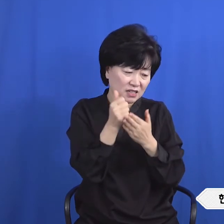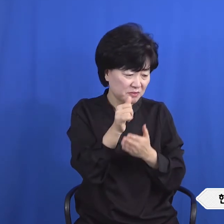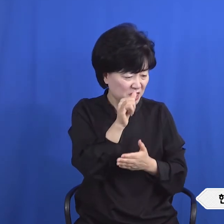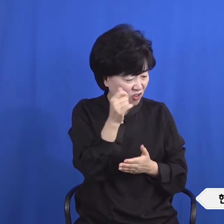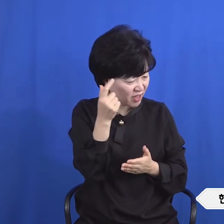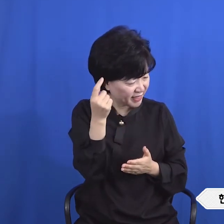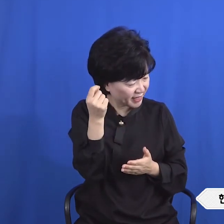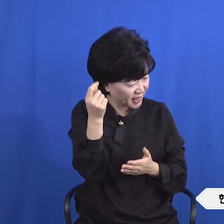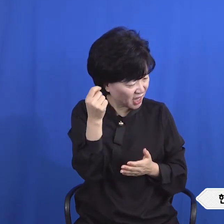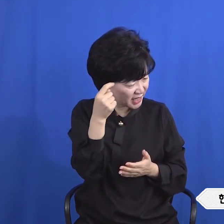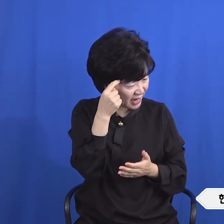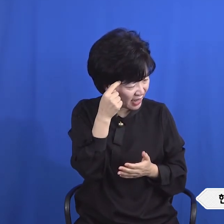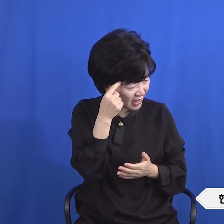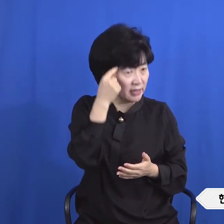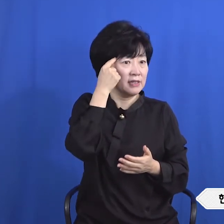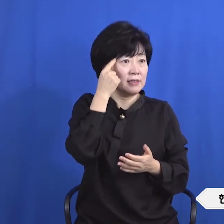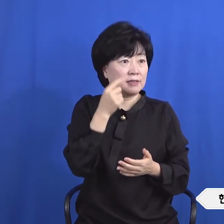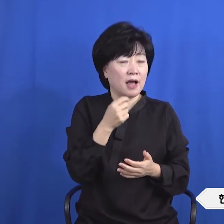때가 있었다고 합니다.